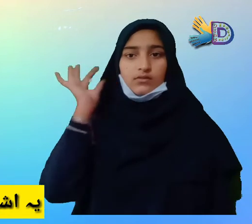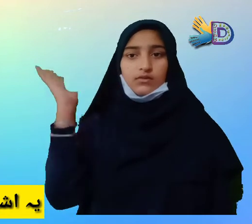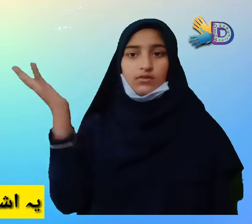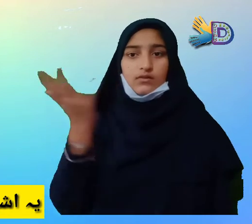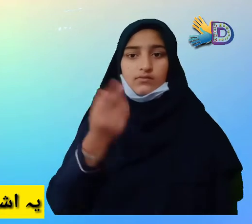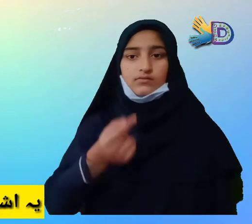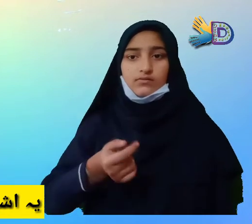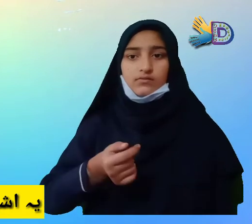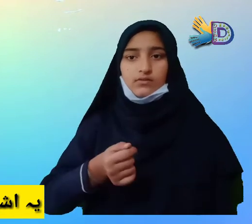अशरफियाँ